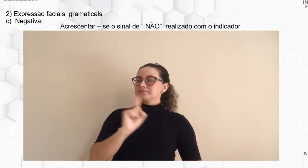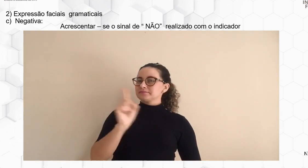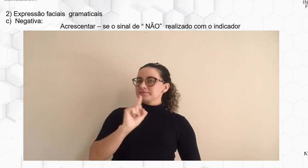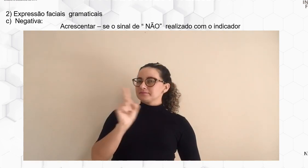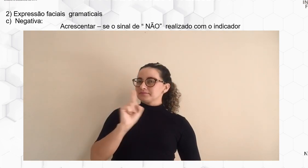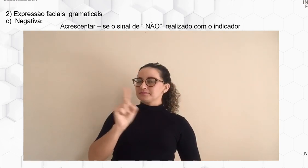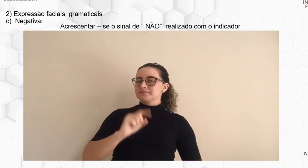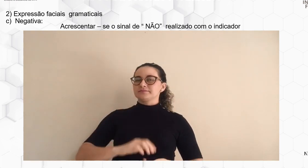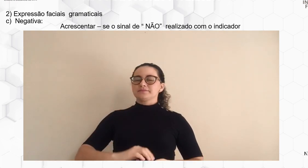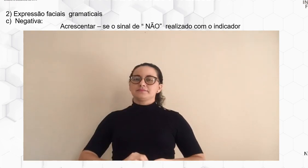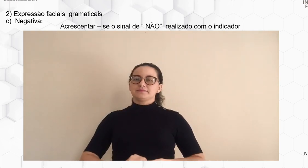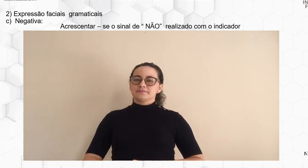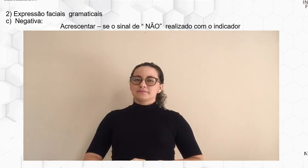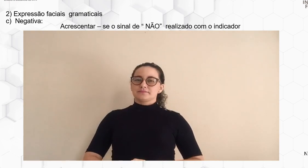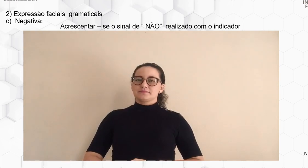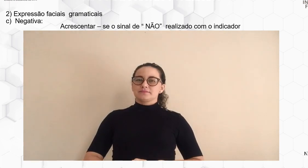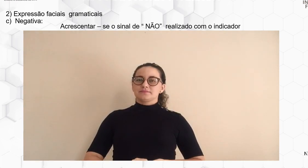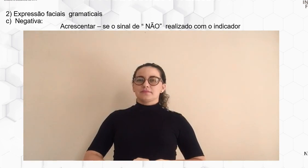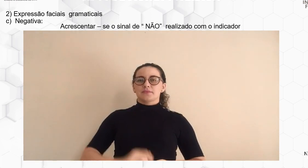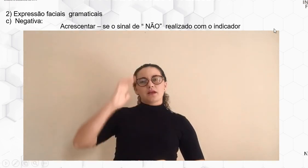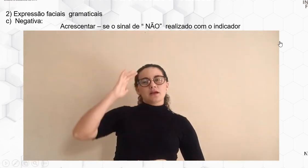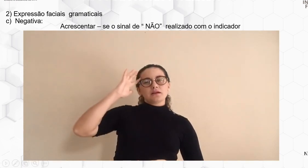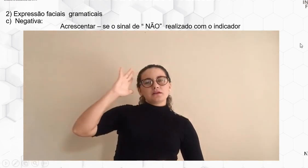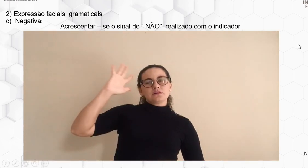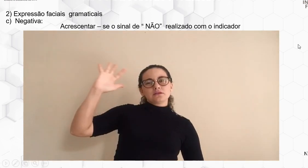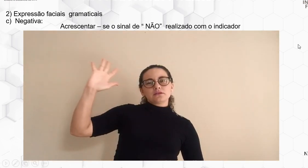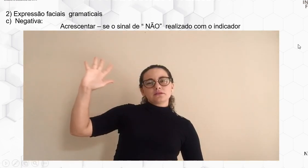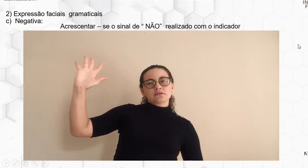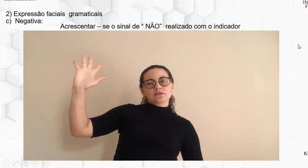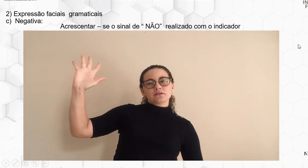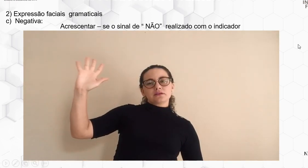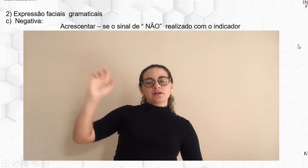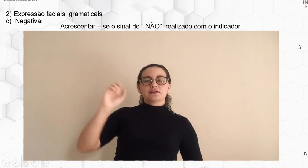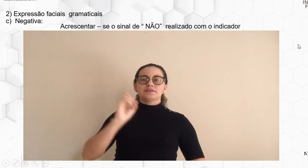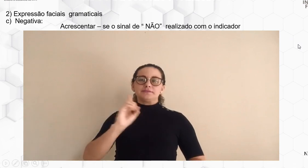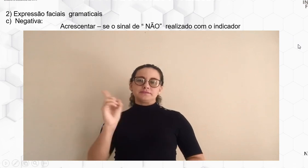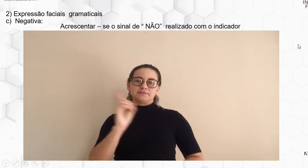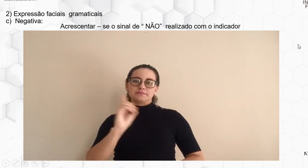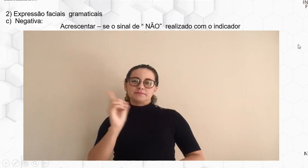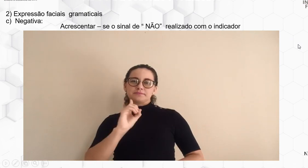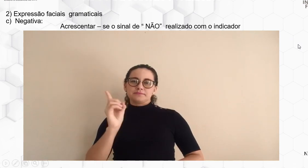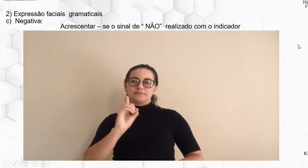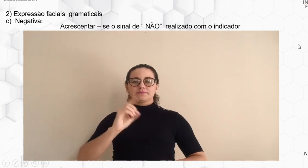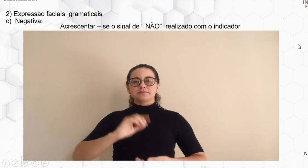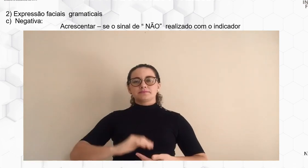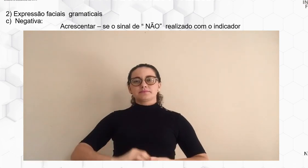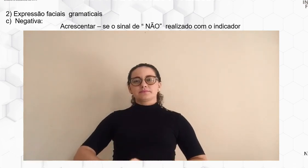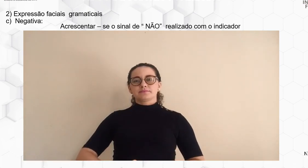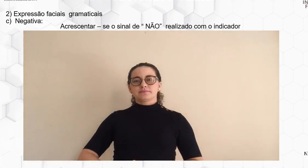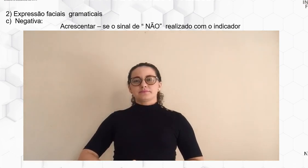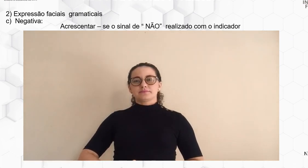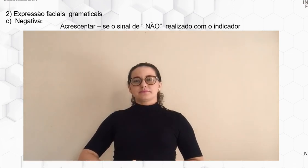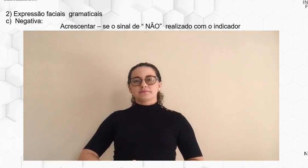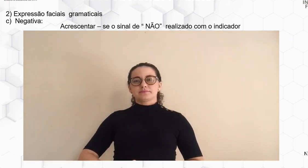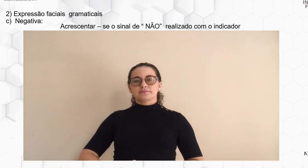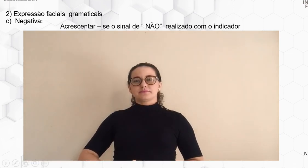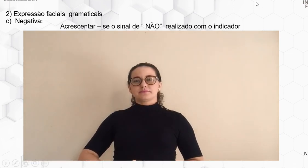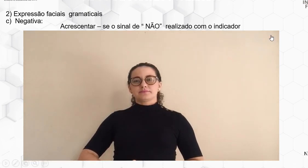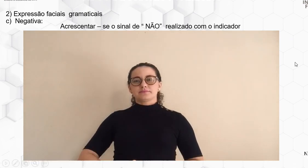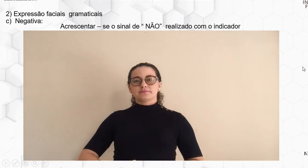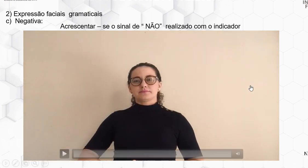ou não trabalhei. Então, você vai se utilizar do indicador. Imaginar não, ou não imaginei, ou eu